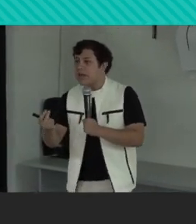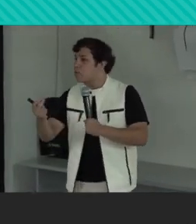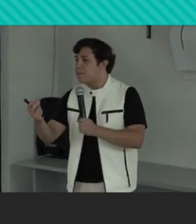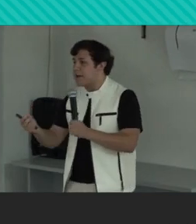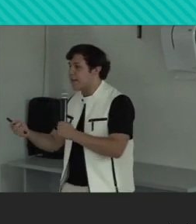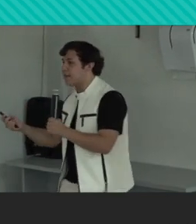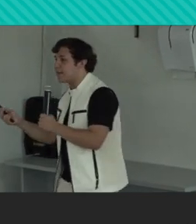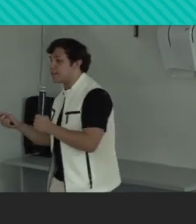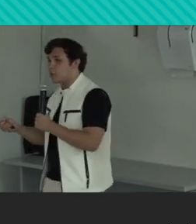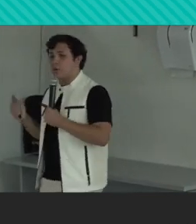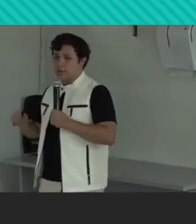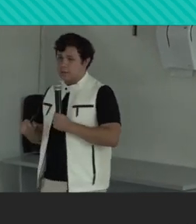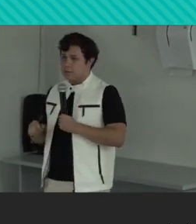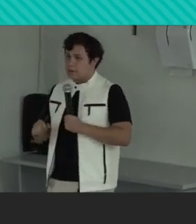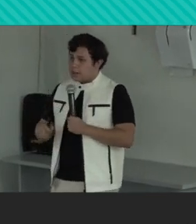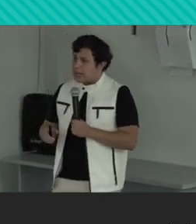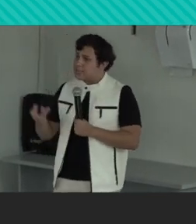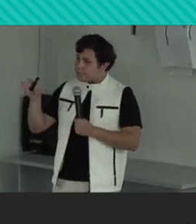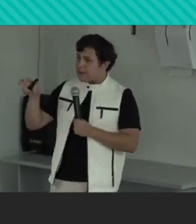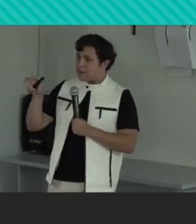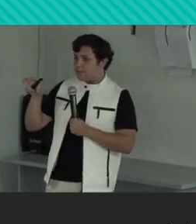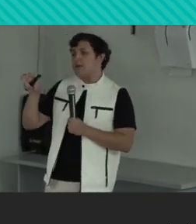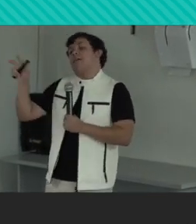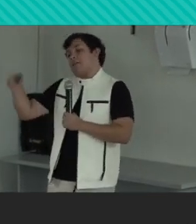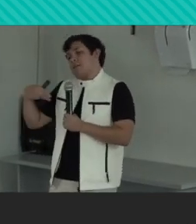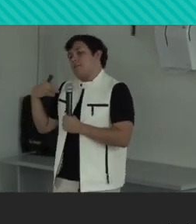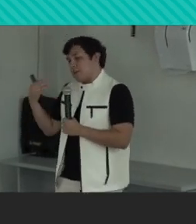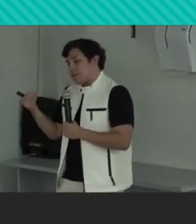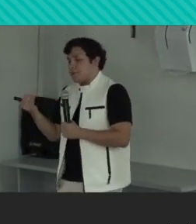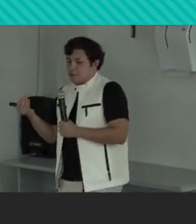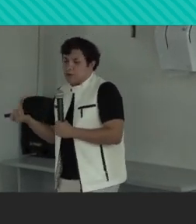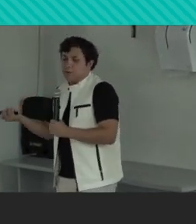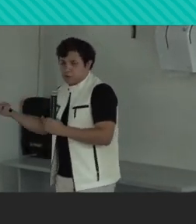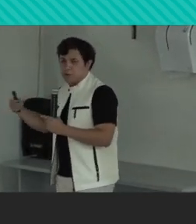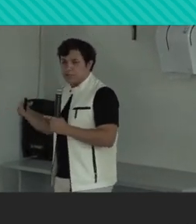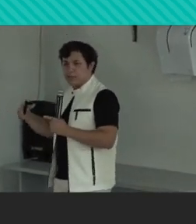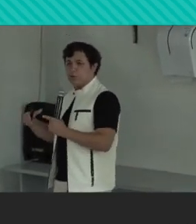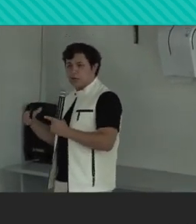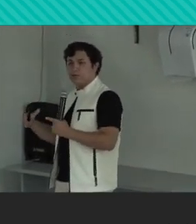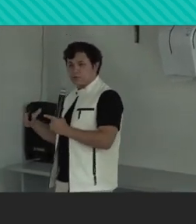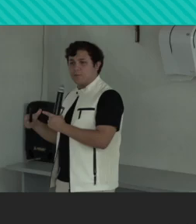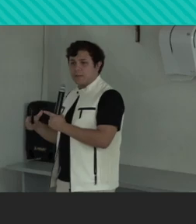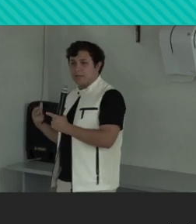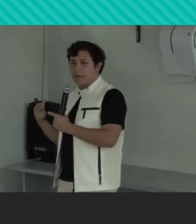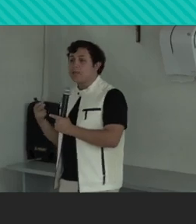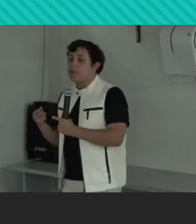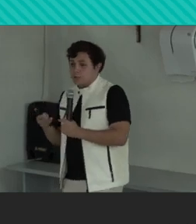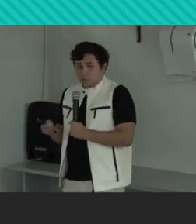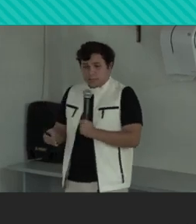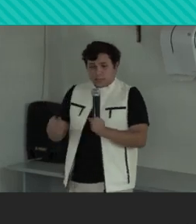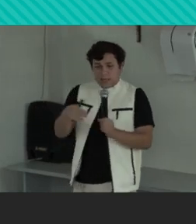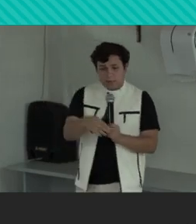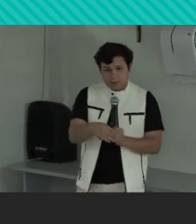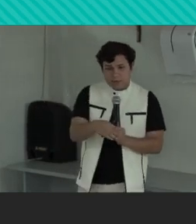una manera de que se cure. Este paradigma, evidentemente, pues en la cuestión de salud, en la cuestión médica, tú ves que hay